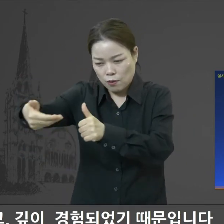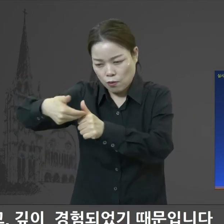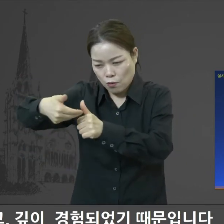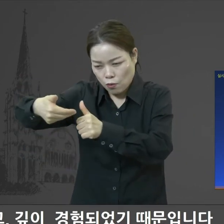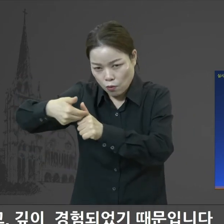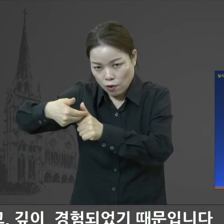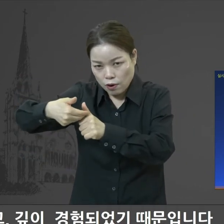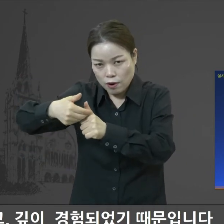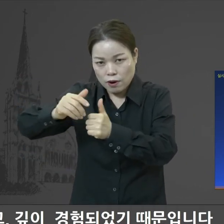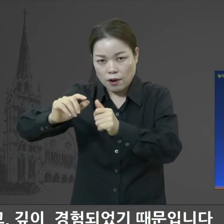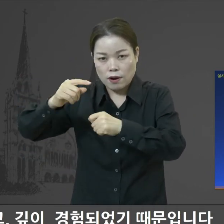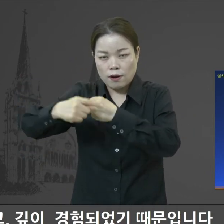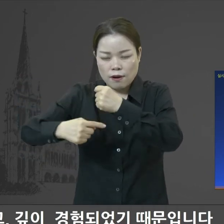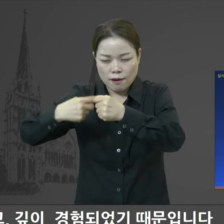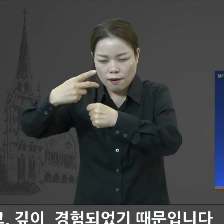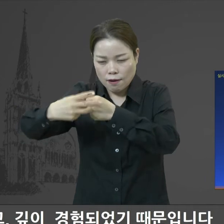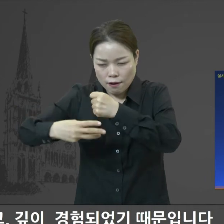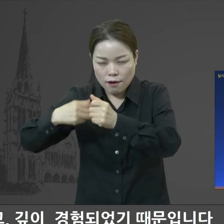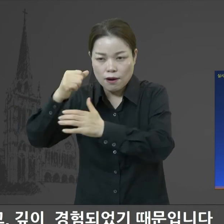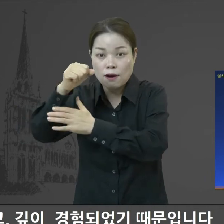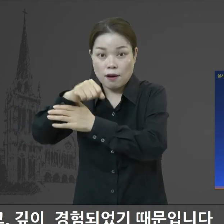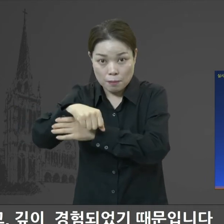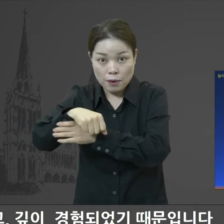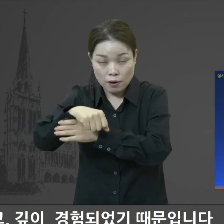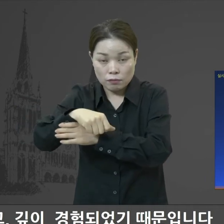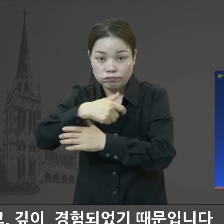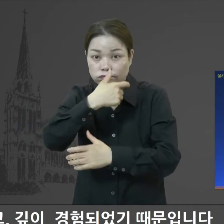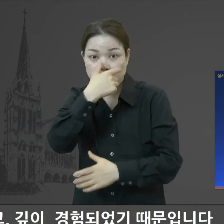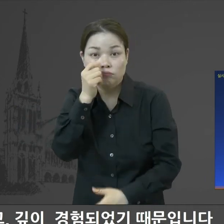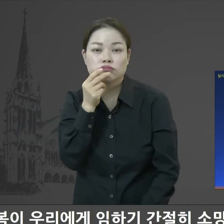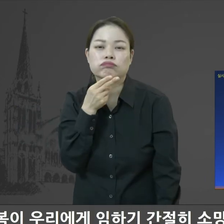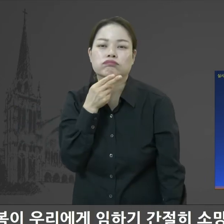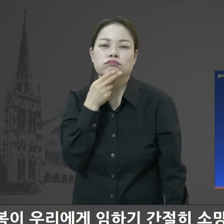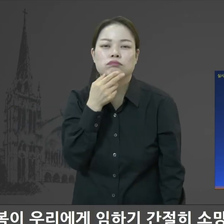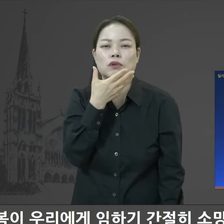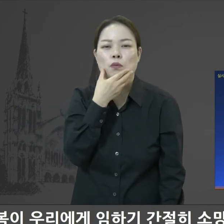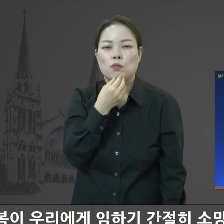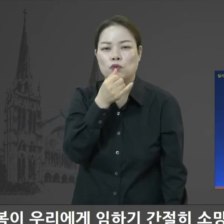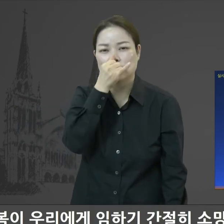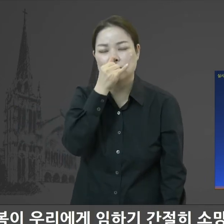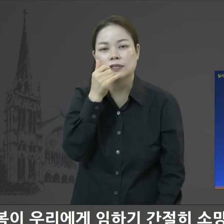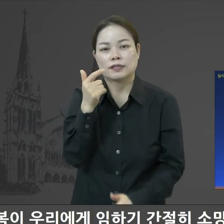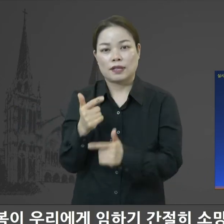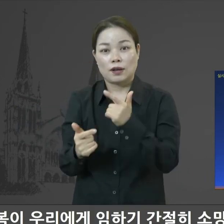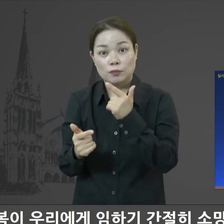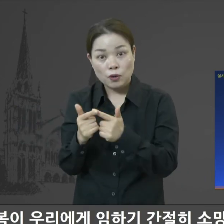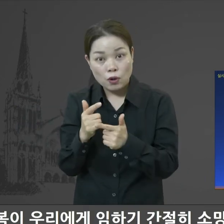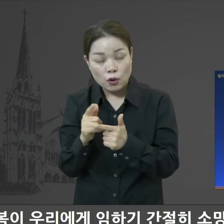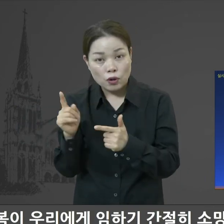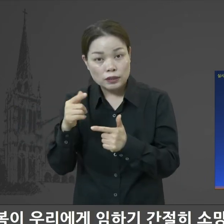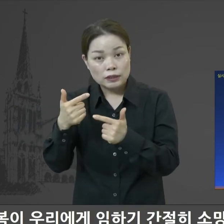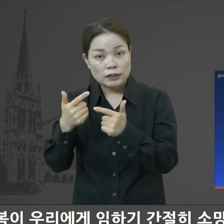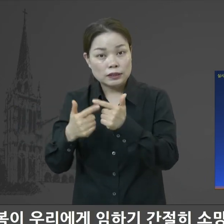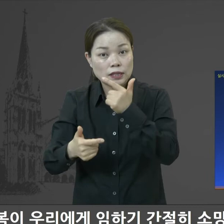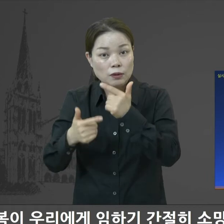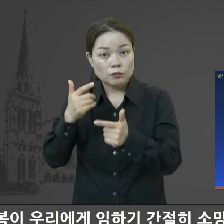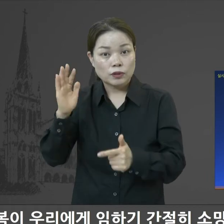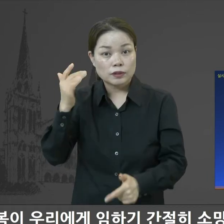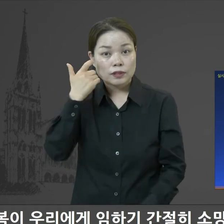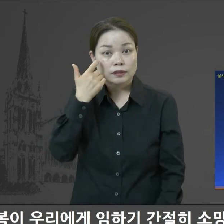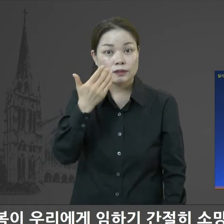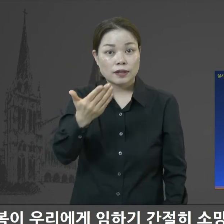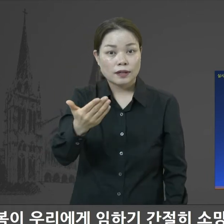공급받으면서 해마다 열매를 맺습니다. 아무런 부족함이 없는 복 있는 나무죠. 어떻게 이 나무가 그렇게